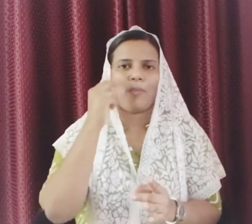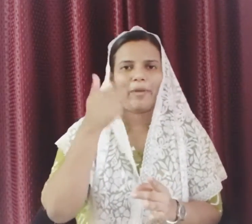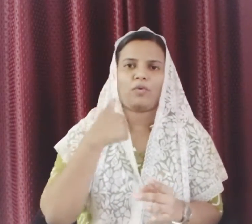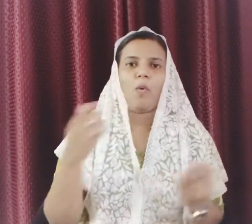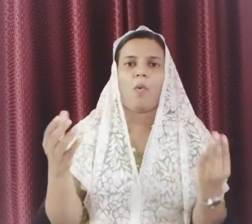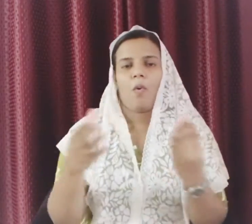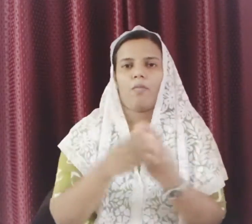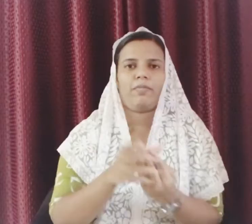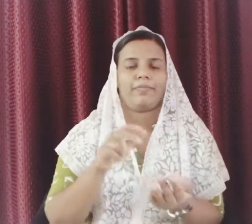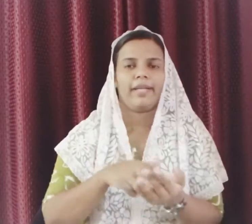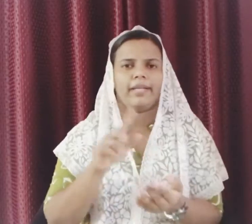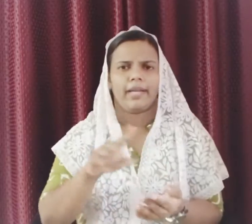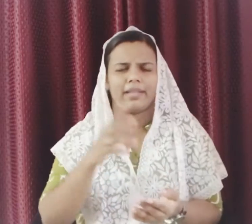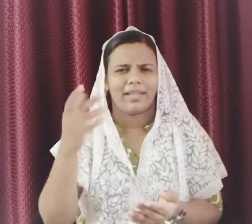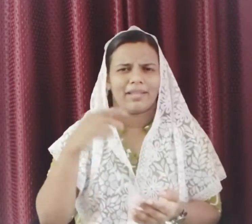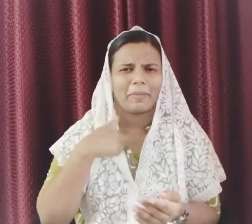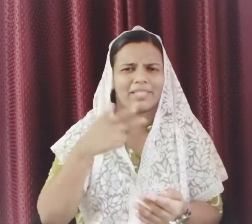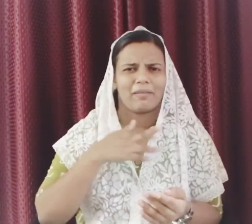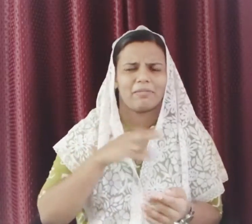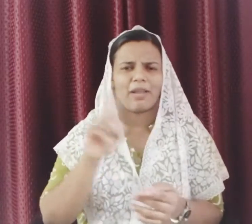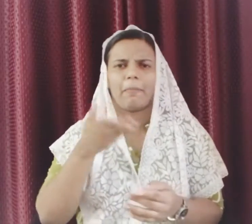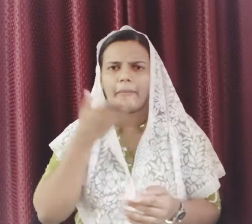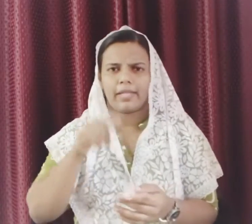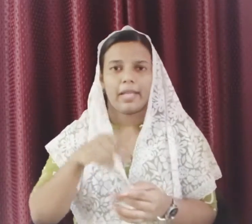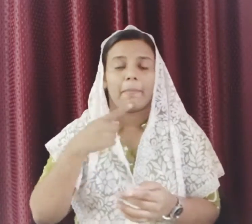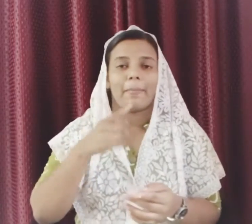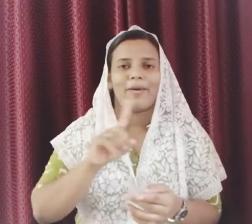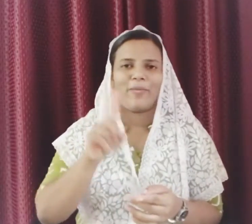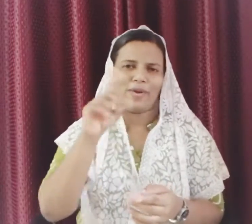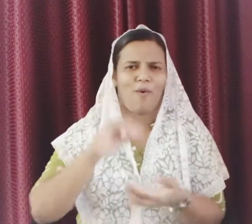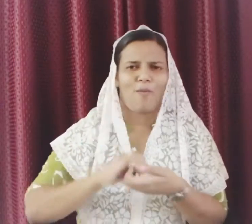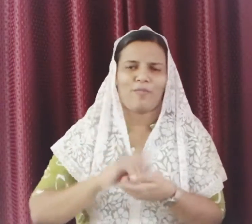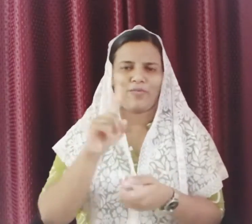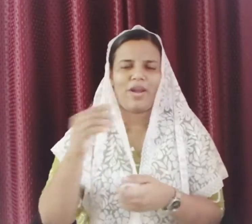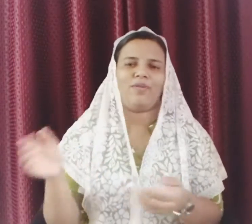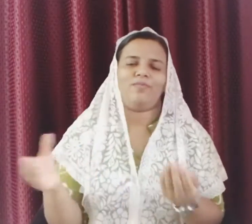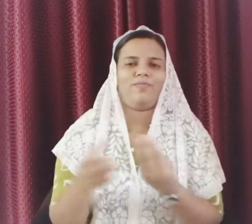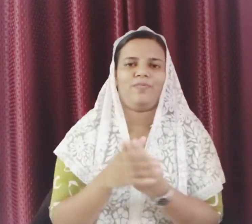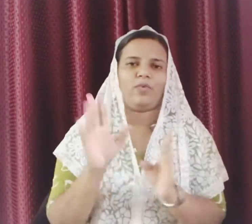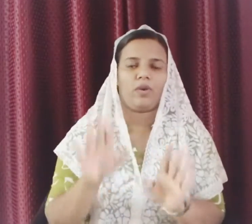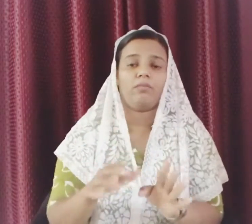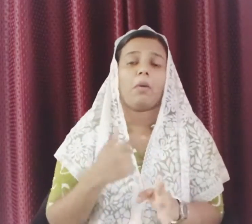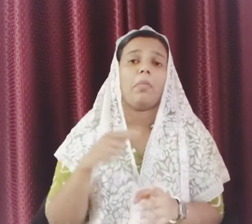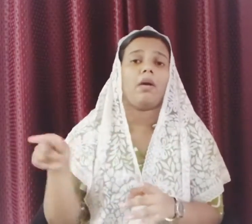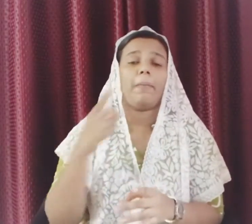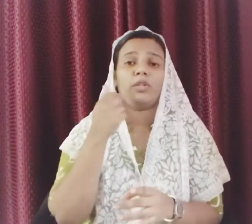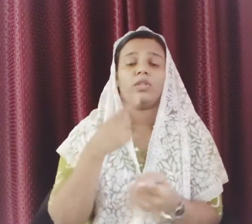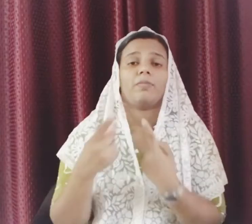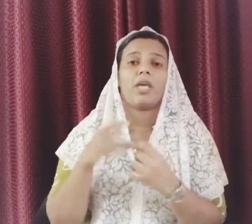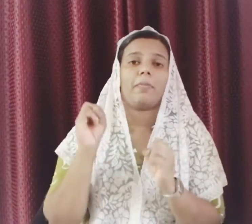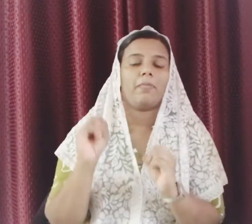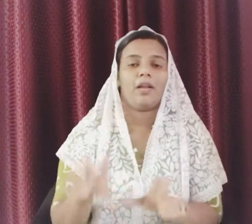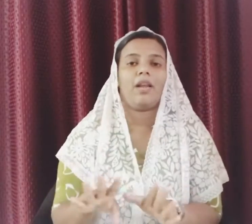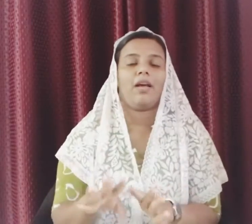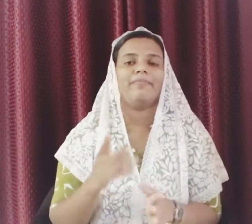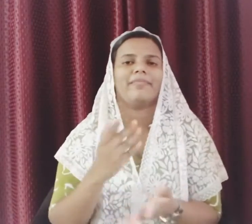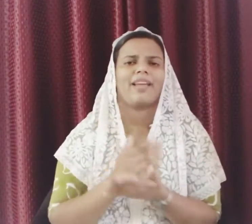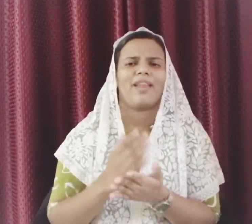നിങ്ങളോട് കാര്യങ്ങൾ മനസ്സിലാക്കി തരാൻ കഴിയുന്ന ഒരു വ്യക്തിയെ നിങ്ങളുടെ കൂടെ തന്നിട്ടുണ്ടെന്ന് വെച്ചു. പക്ഷേ നിങ്ങൾ ആ വ്യക്തിയോട് മിണ്ടത്തില്ല, ആ വ്യക്തിയോട് സംസാരിക്കത്തില്ല,